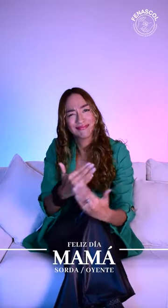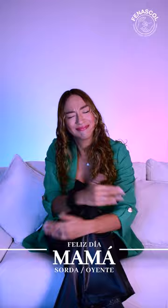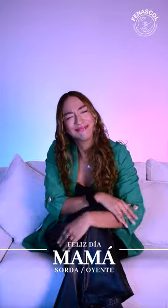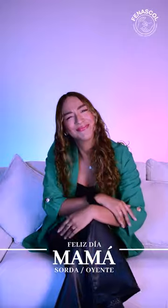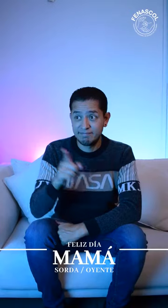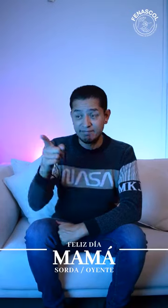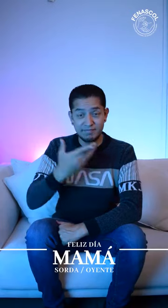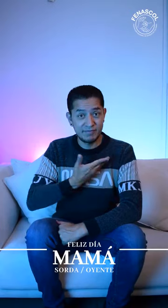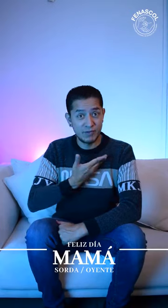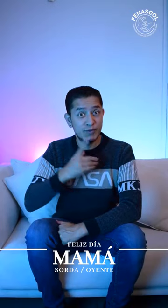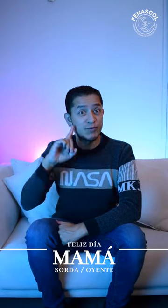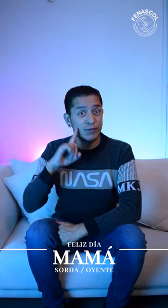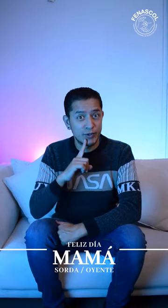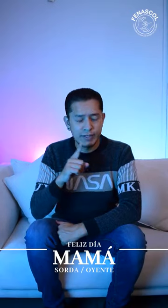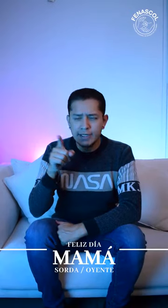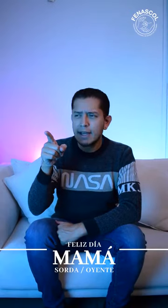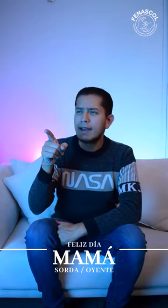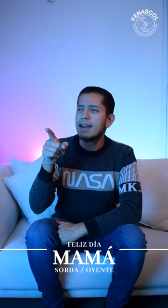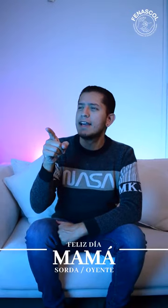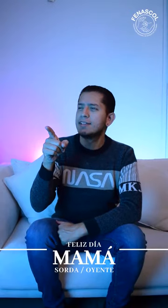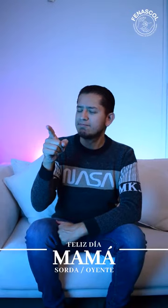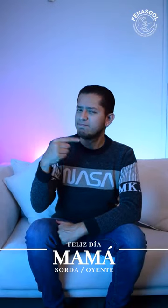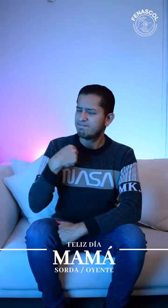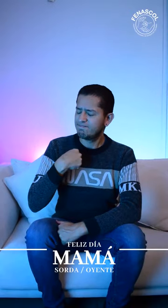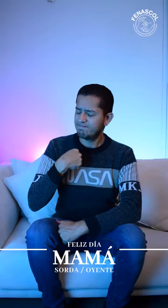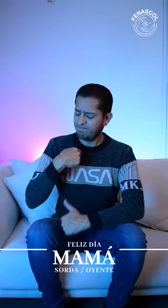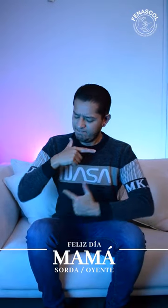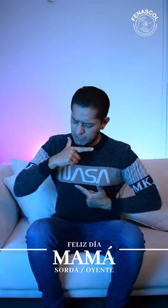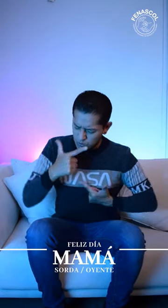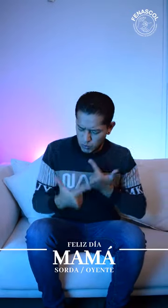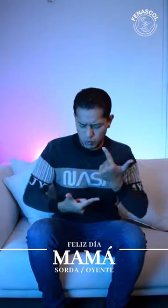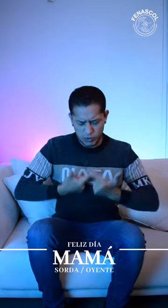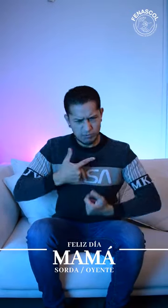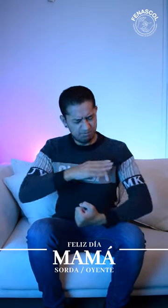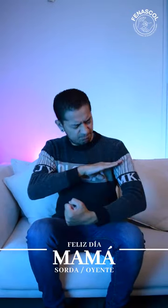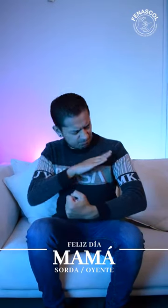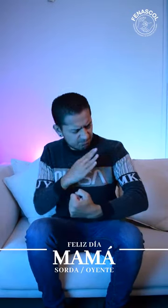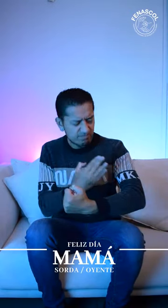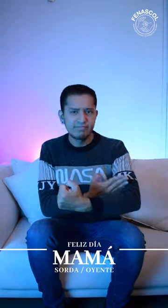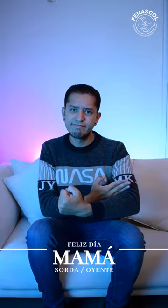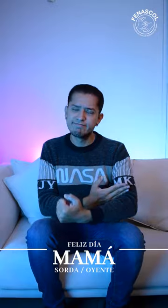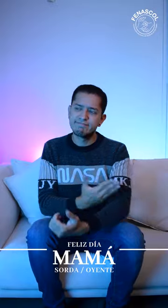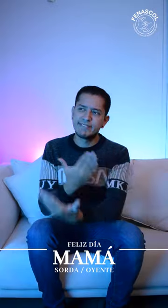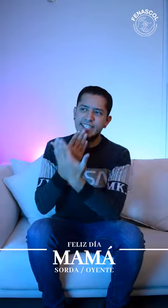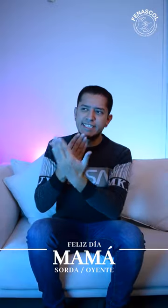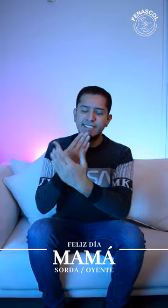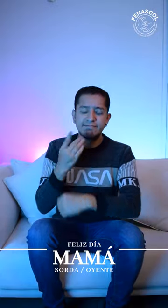luchadora mamá sorda Gracias por enseñarme tus luchas y tu